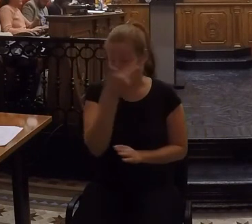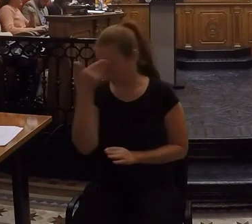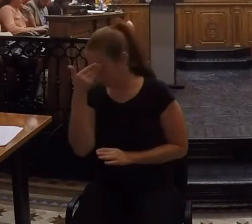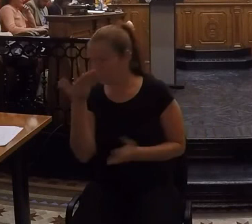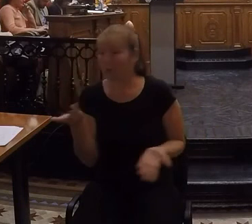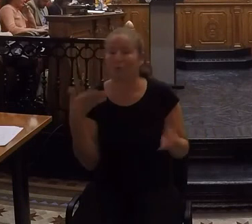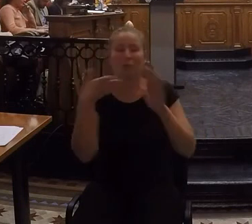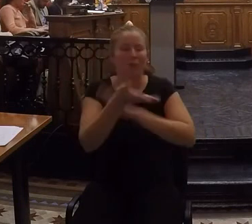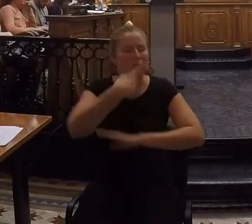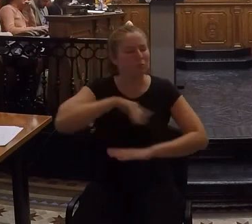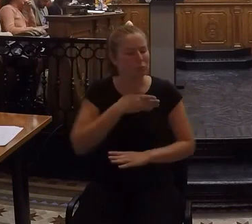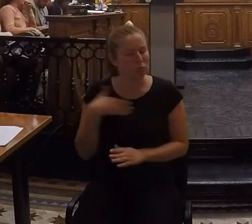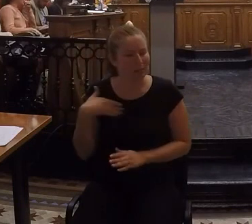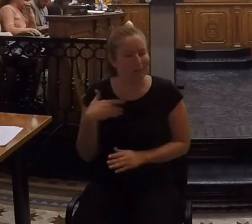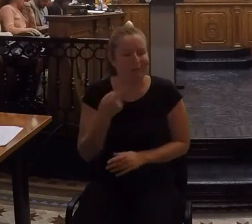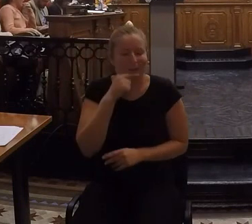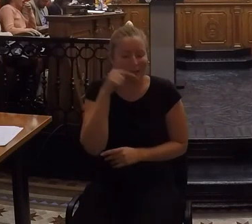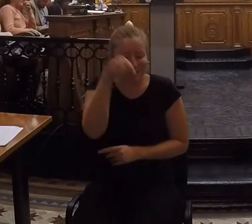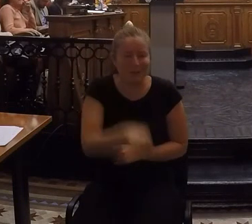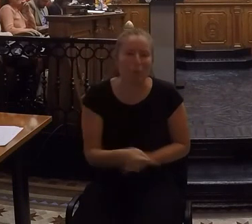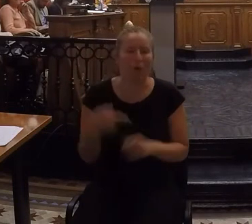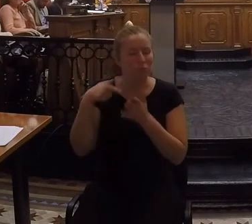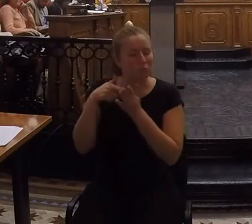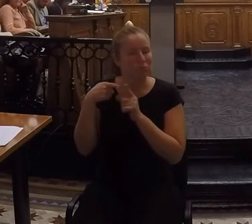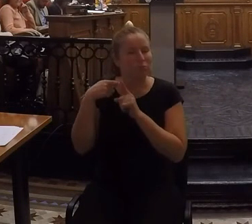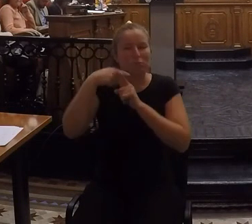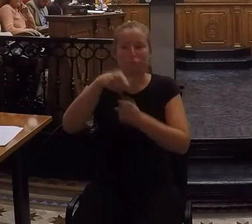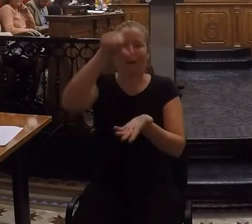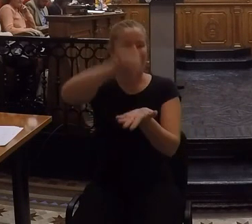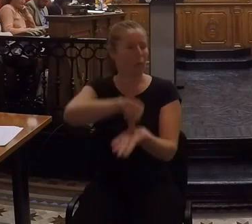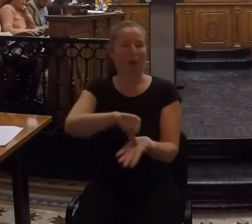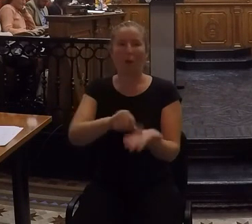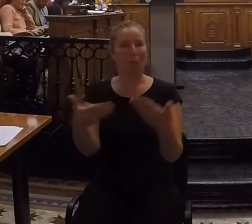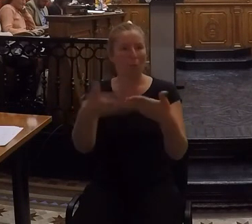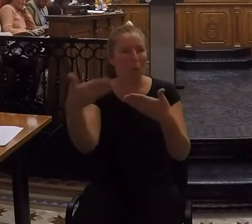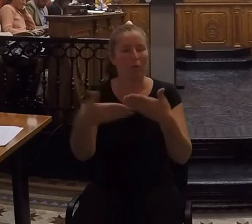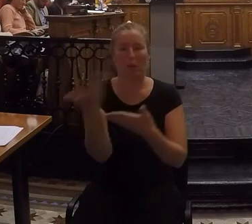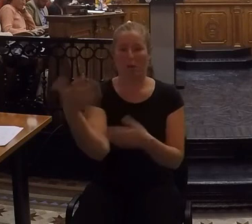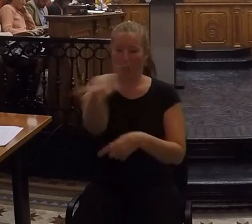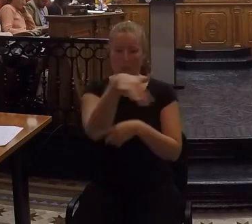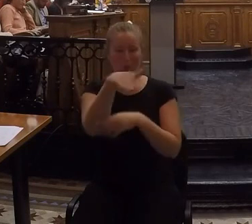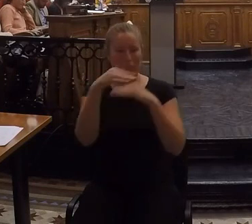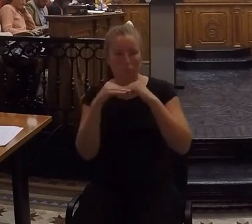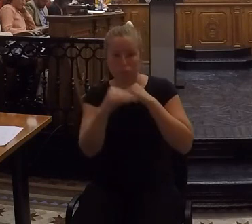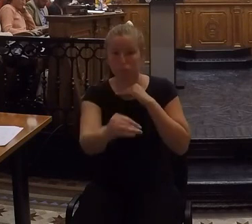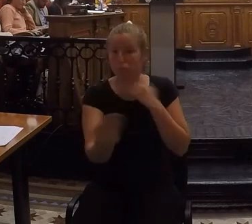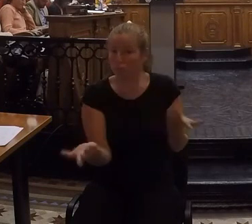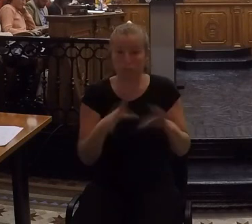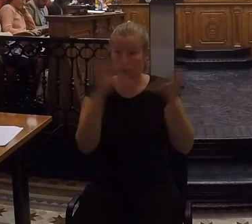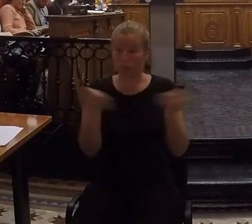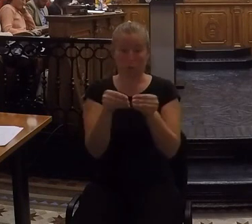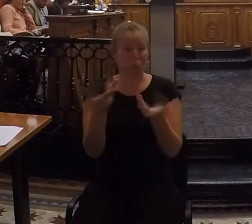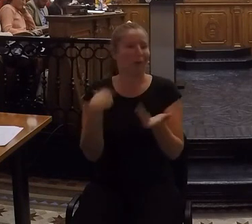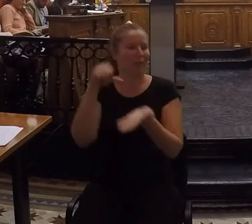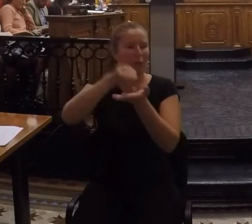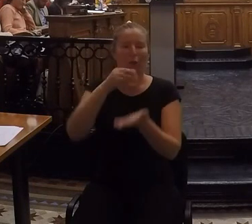una ciudad más solidaria, más moderna y con espacios urbanos más sostenibles. En definitiva, una ciudad mejor para todos y